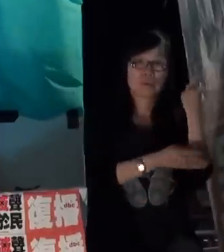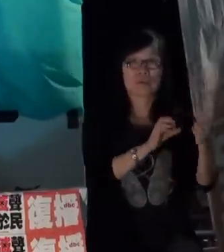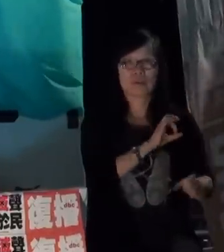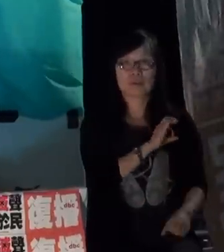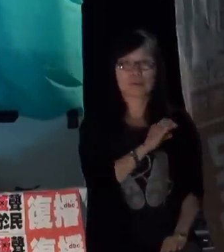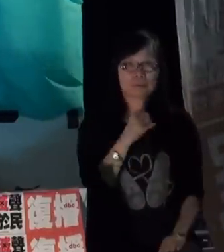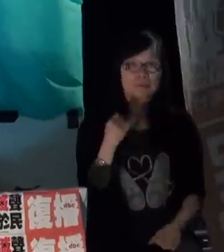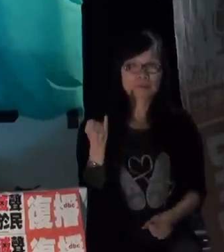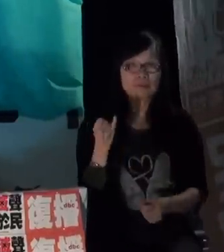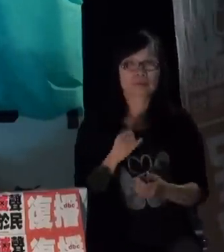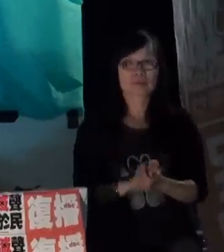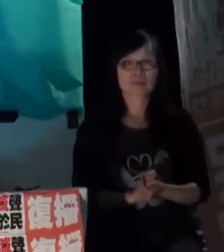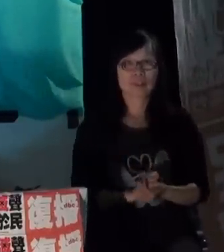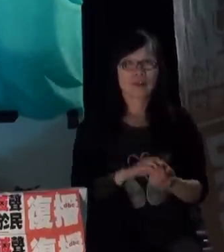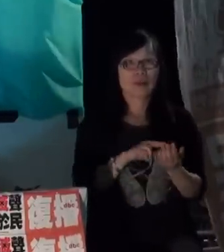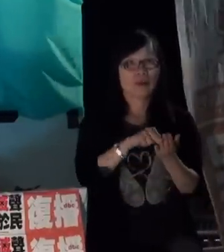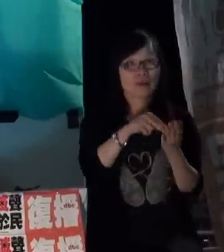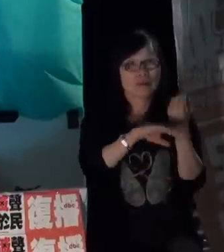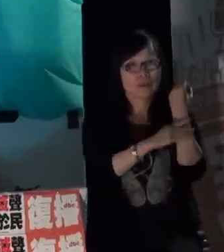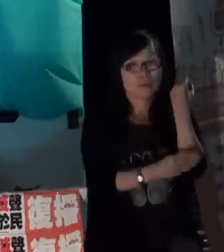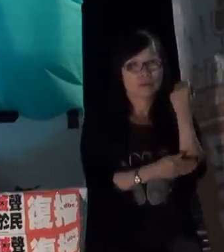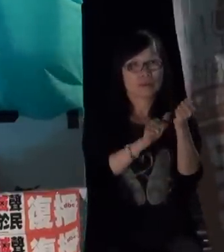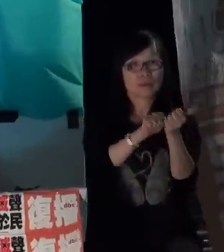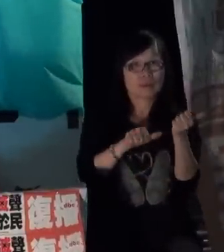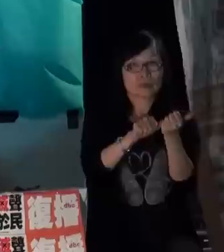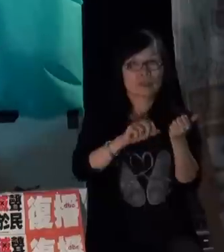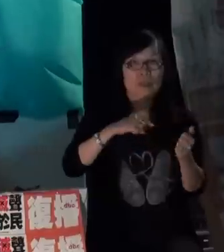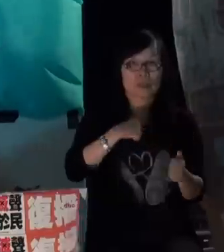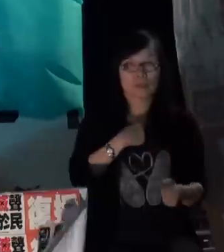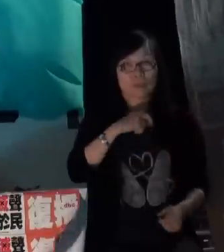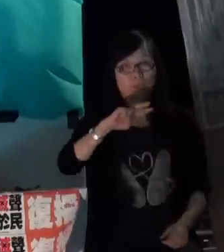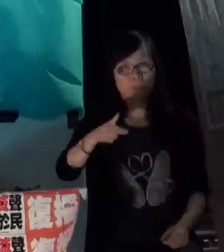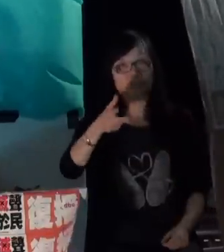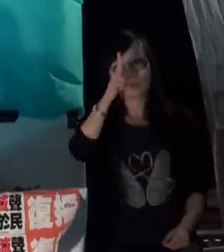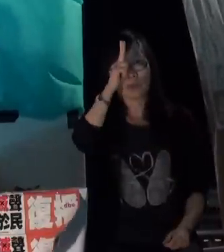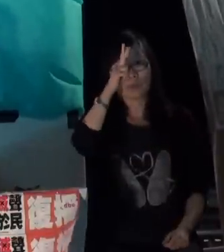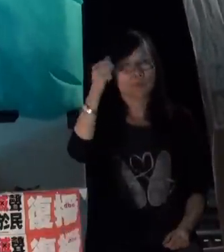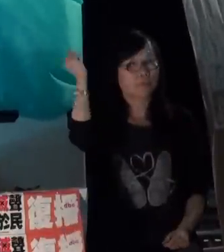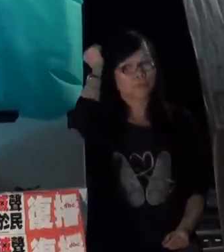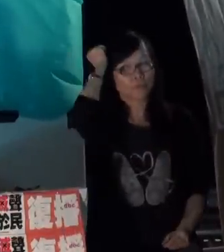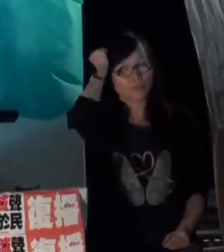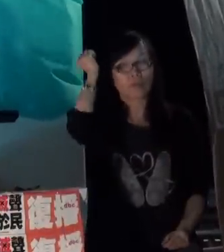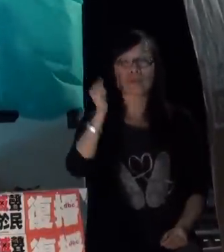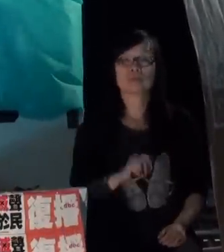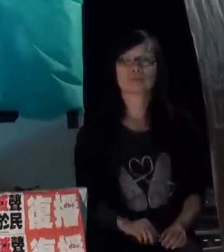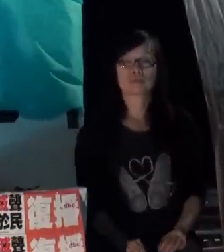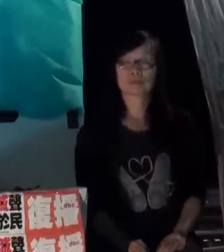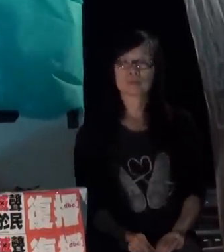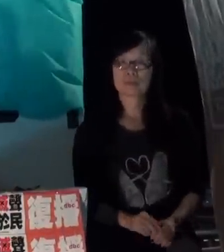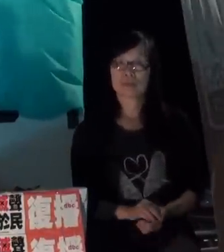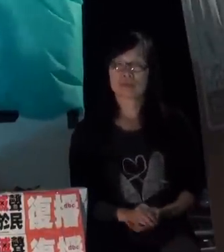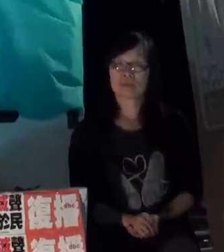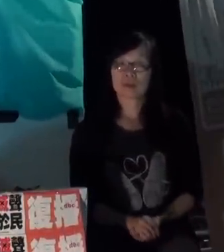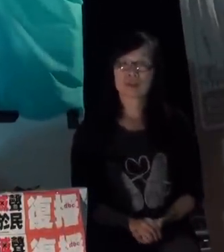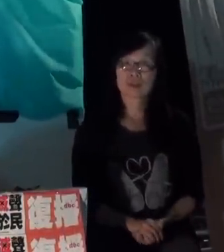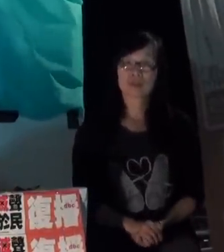堪就係點樣咧？譬如而家好似我哋立法會議員咧，想修改政府嘅嘢咧，真係難過登天，係嘛？ 呢個